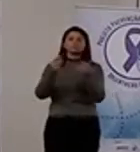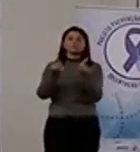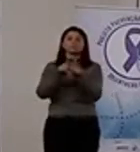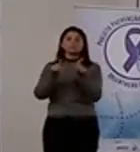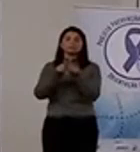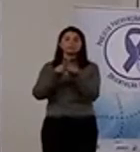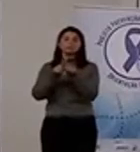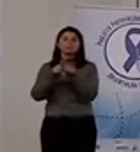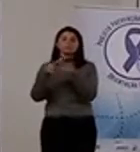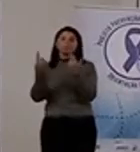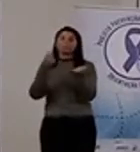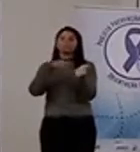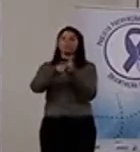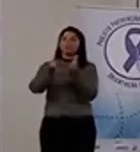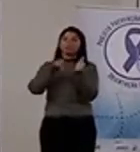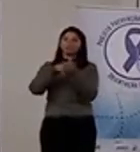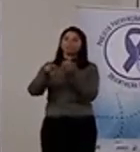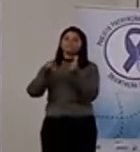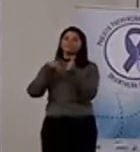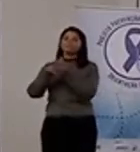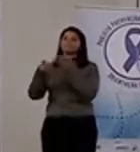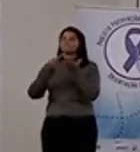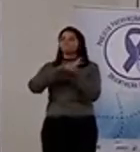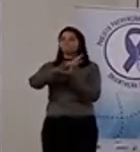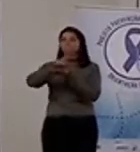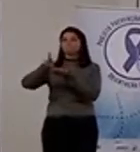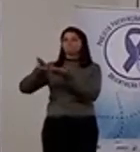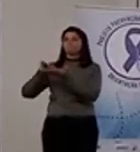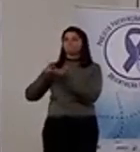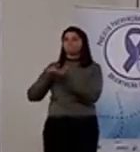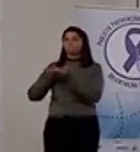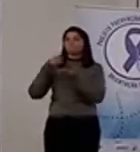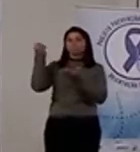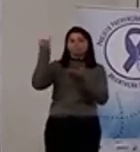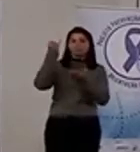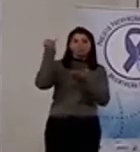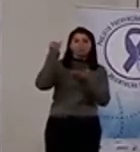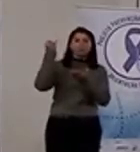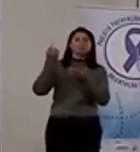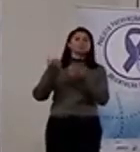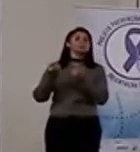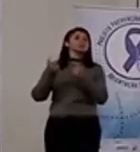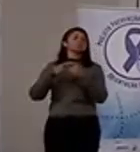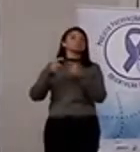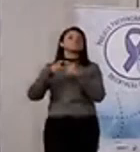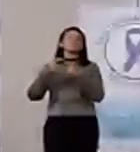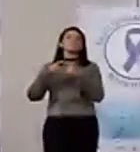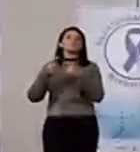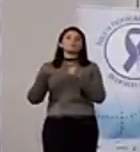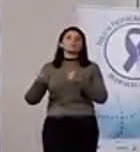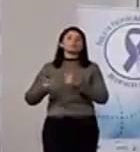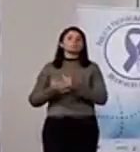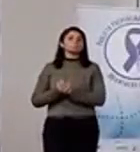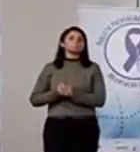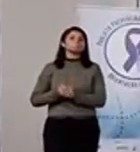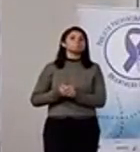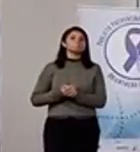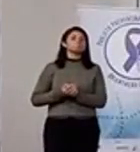as perguntas são várias que você pode fazer, isso é importante que todo médico, mas seria mais para a gente fizer algumas focadas para o pessoal da